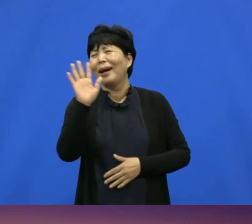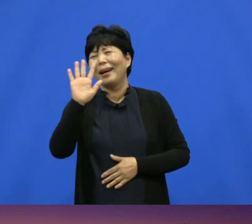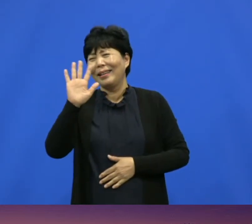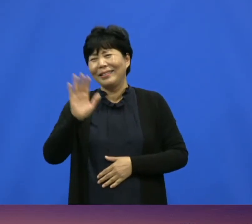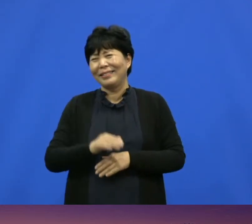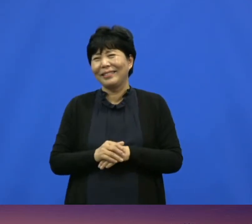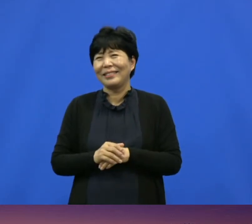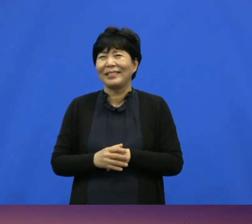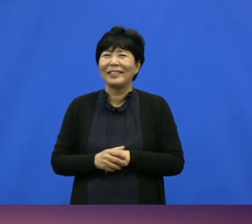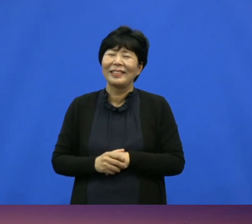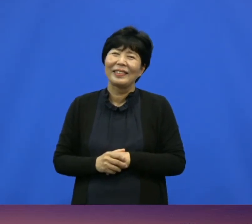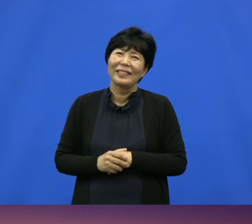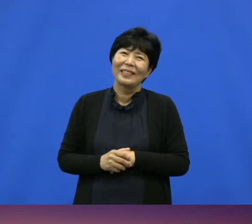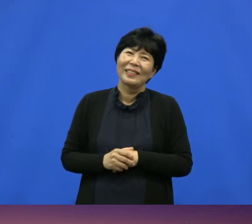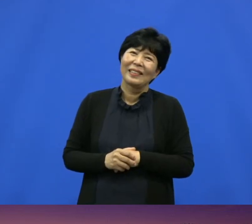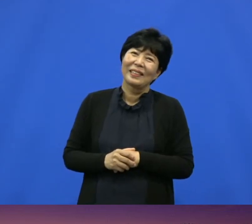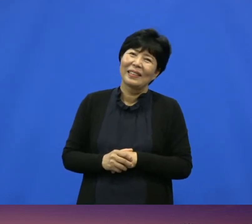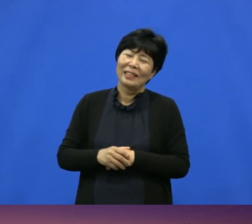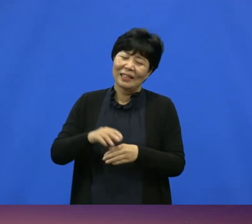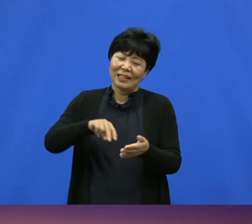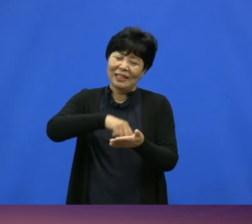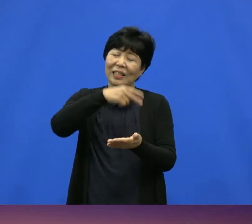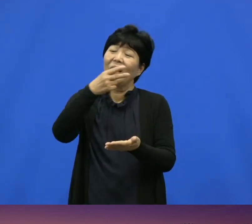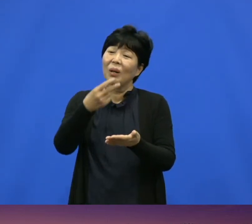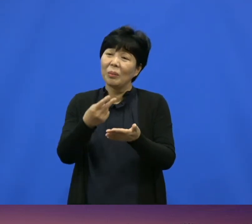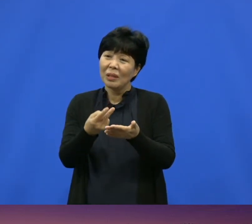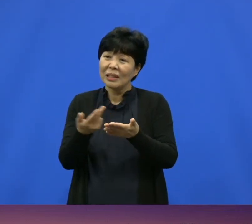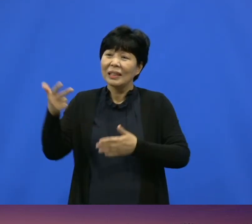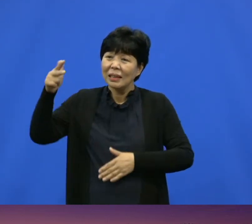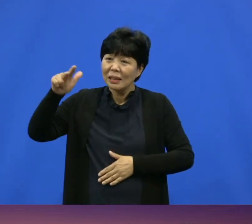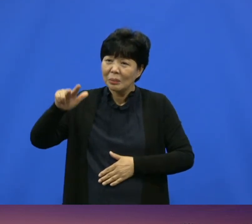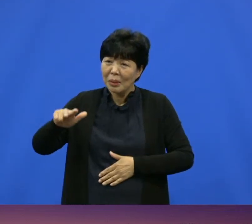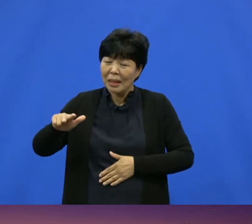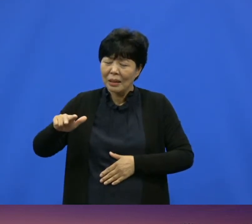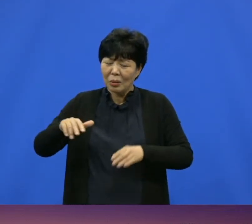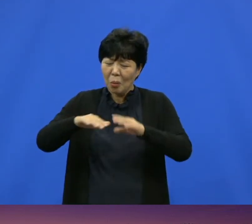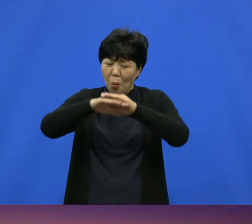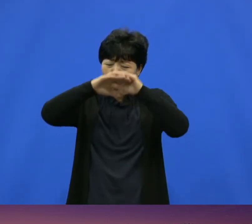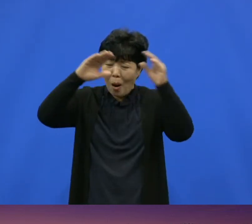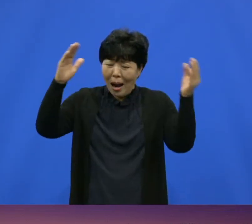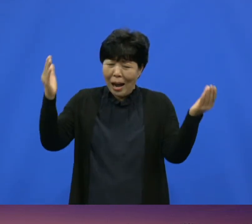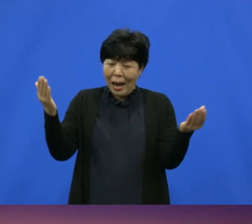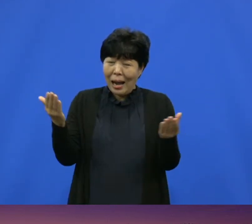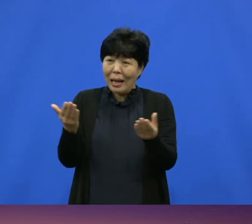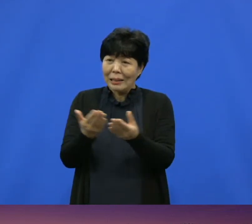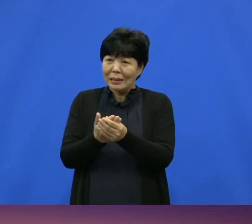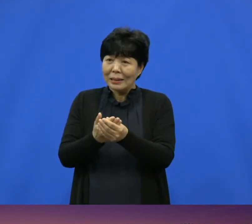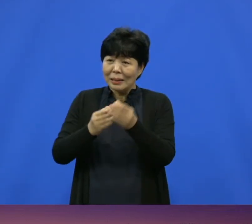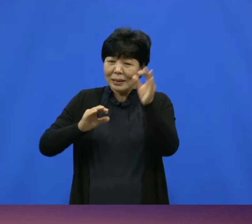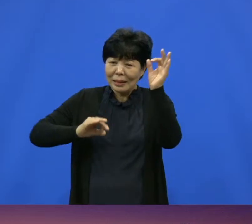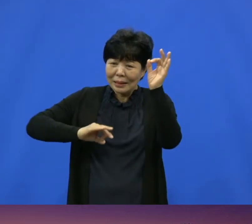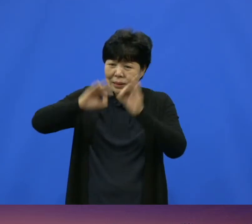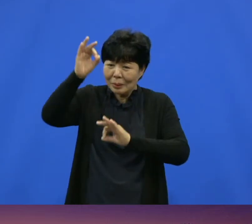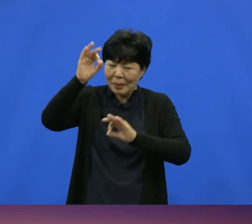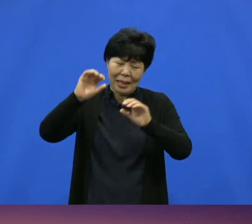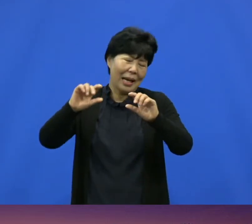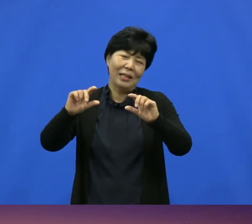거예요. 근데 넘어지나 아주 넘어지지 않게 하신 거예요. 주의 손이 붙들어 주신 거예요.